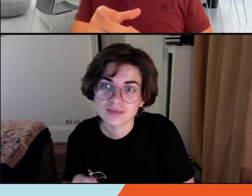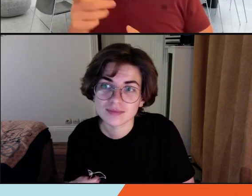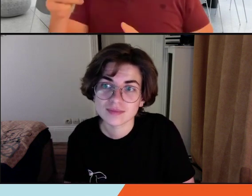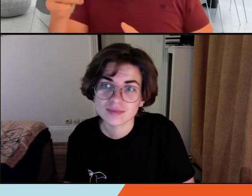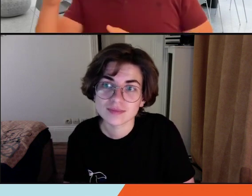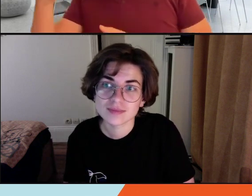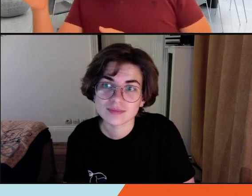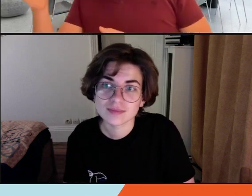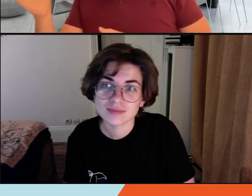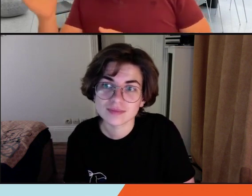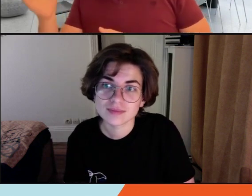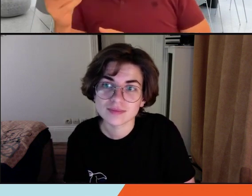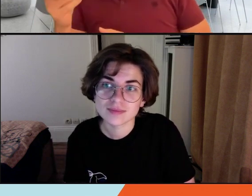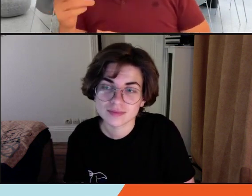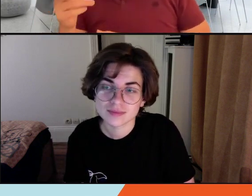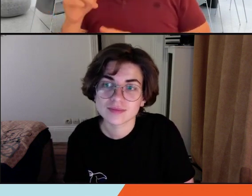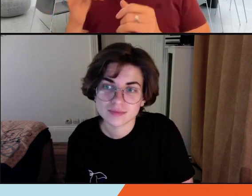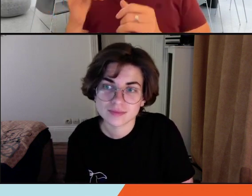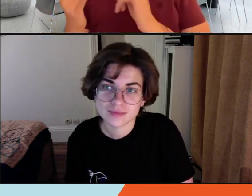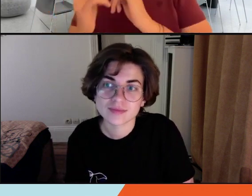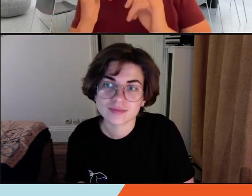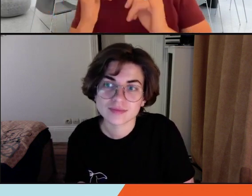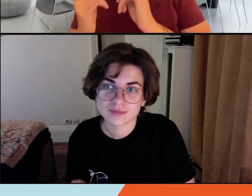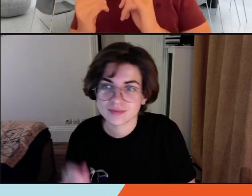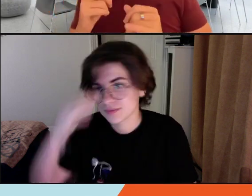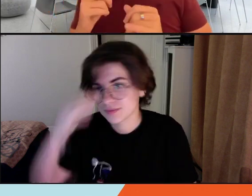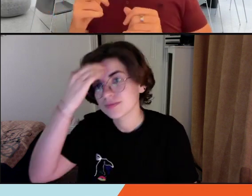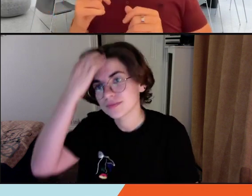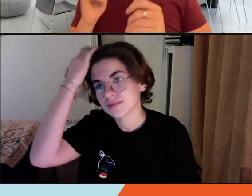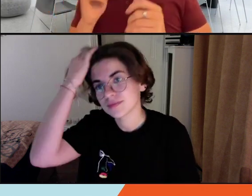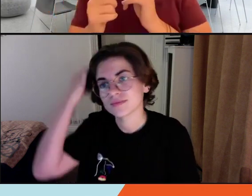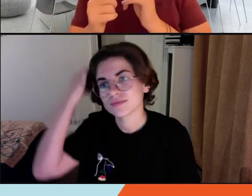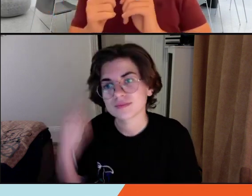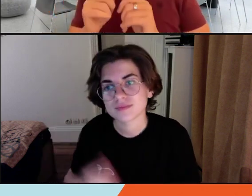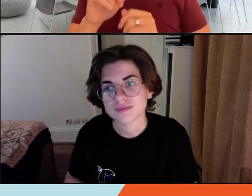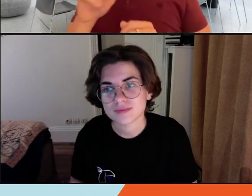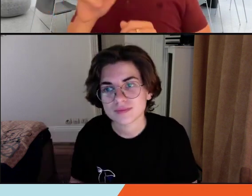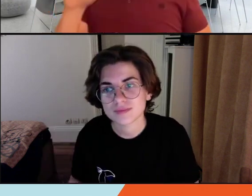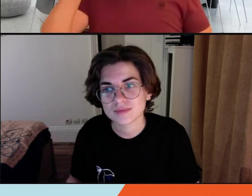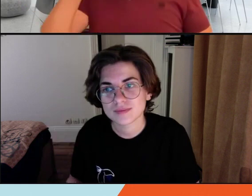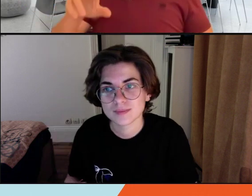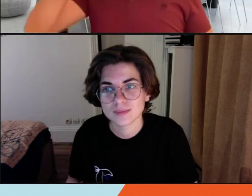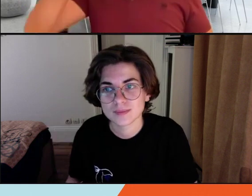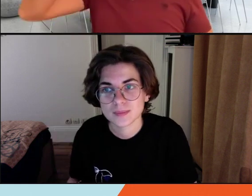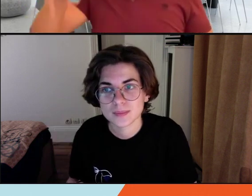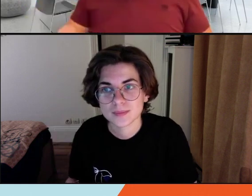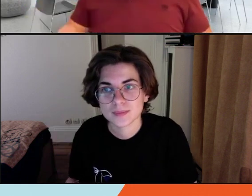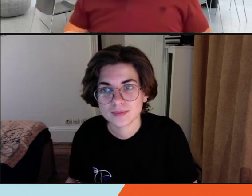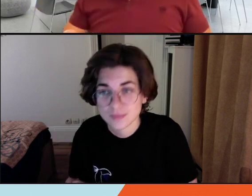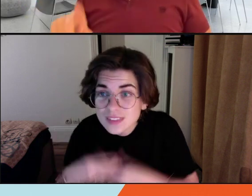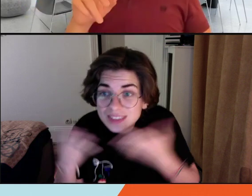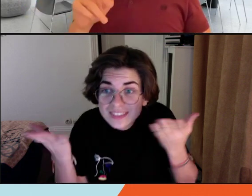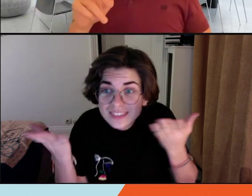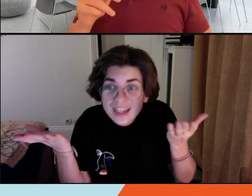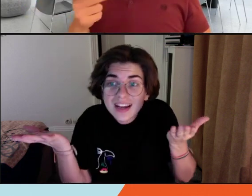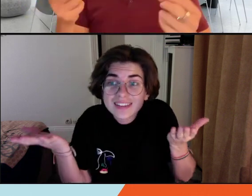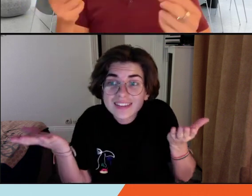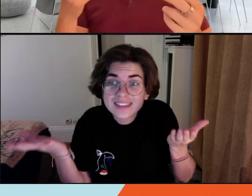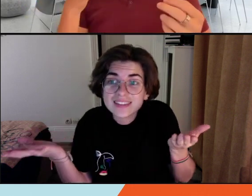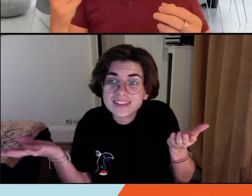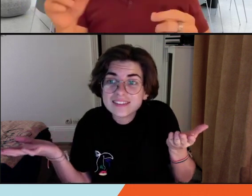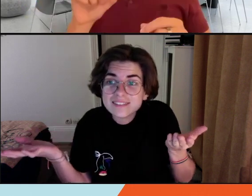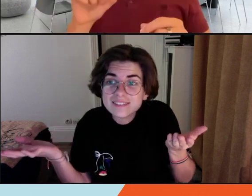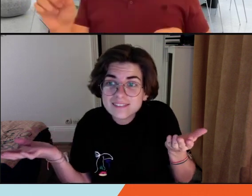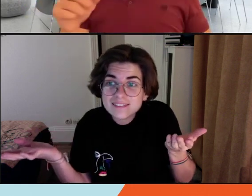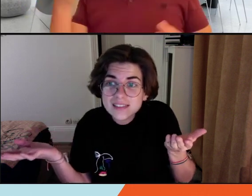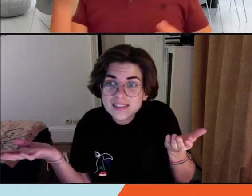et d'autres qui font une interview. Et la discussion, c'est pas un texte que tu peux lire comme ça. Non, c'est, tu vois le